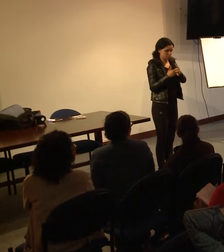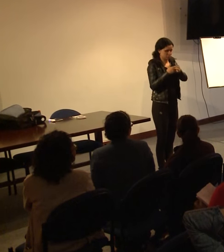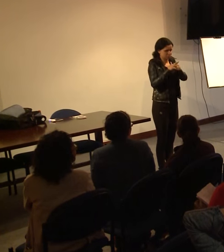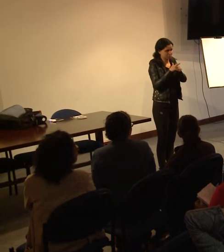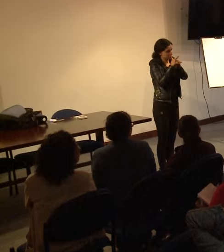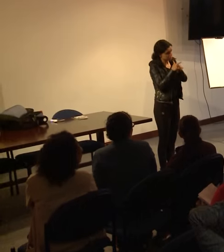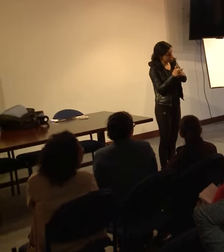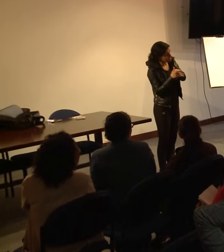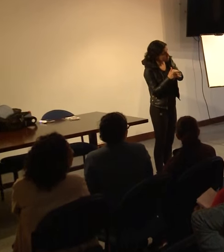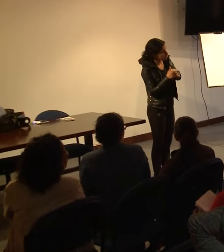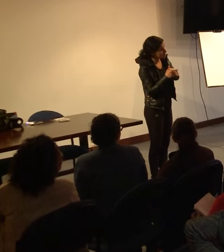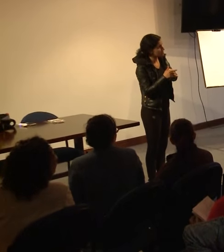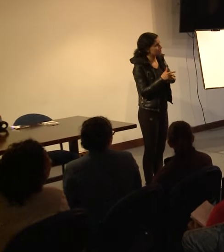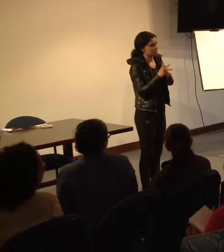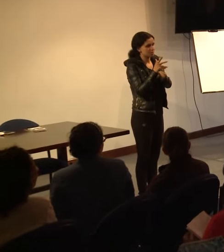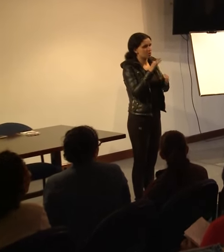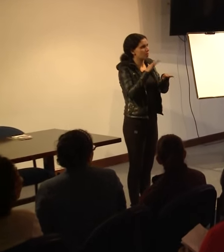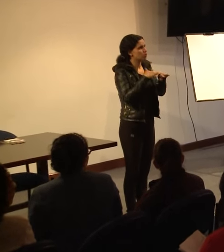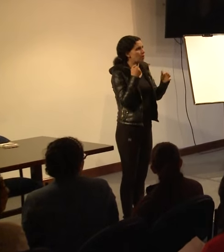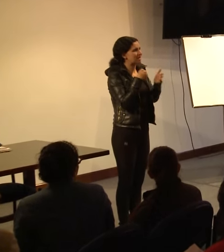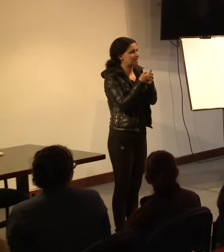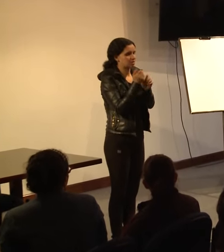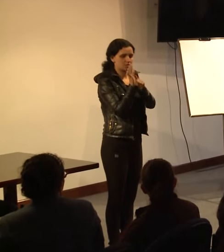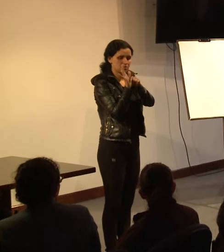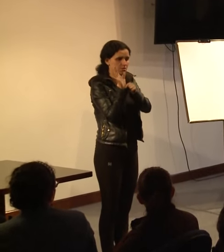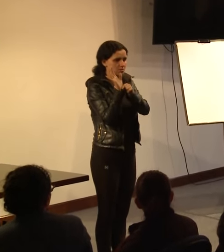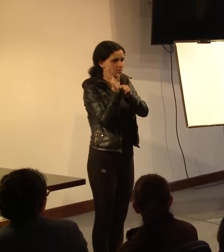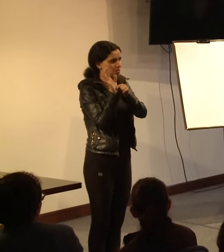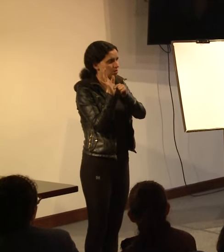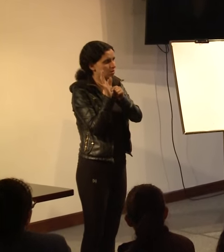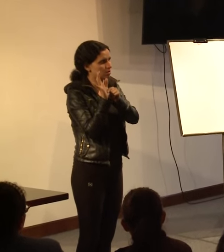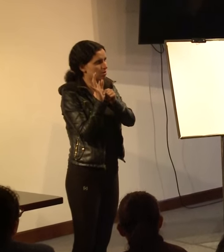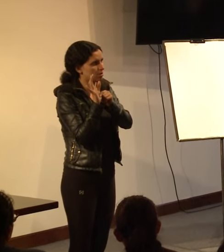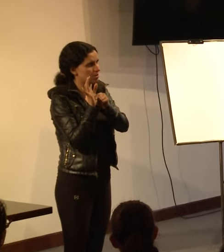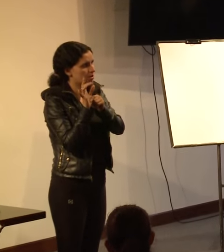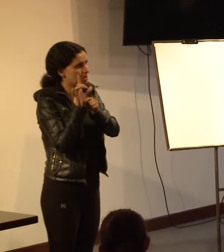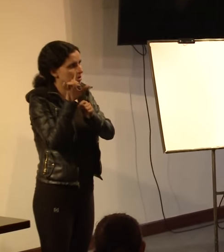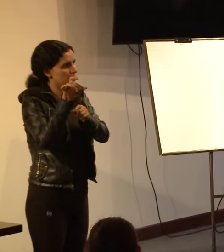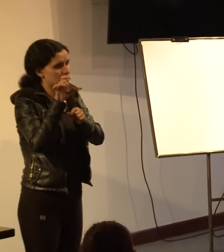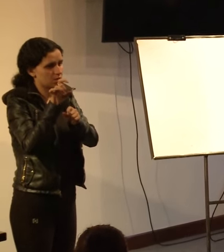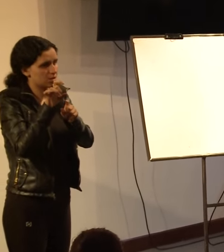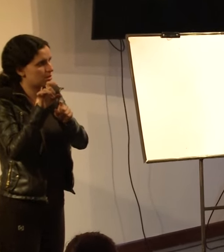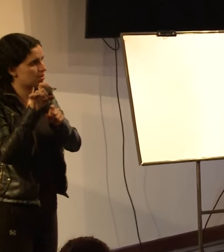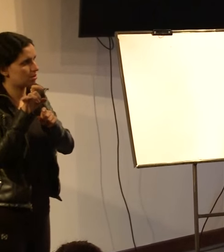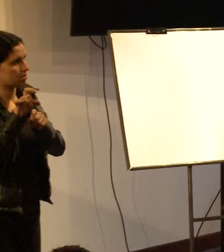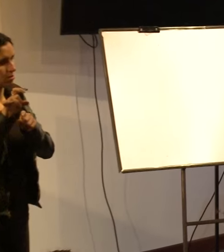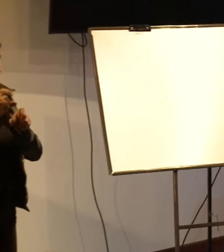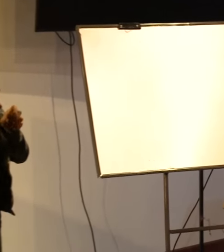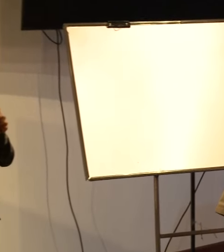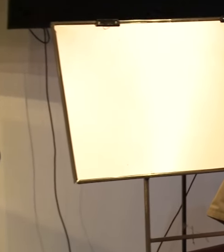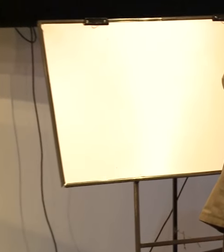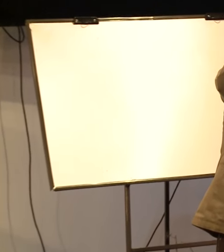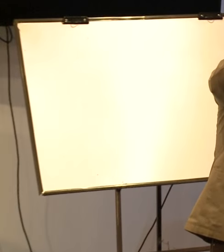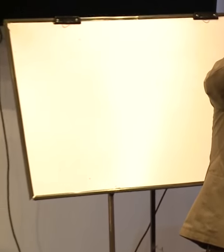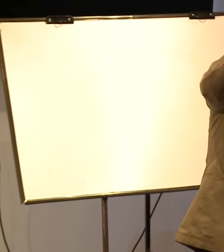cuestión. Tengo un accidente. En esta mano lo que tengo hace que estos dos dedos los tenga dañados. Aún así pinto.